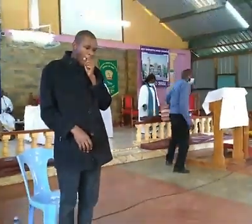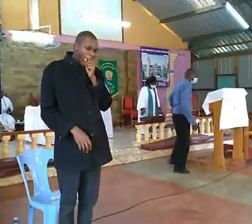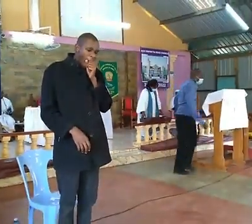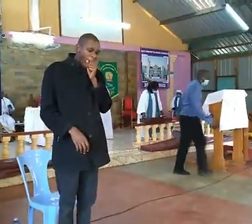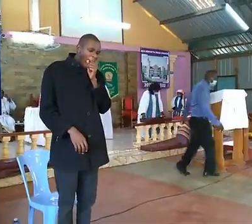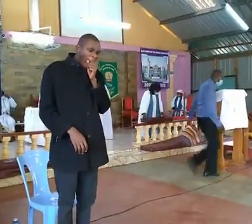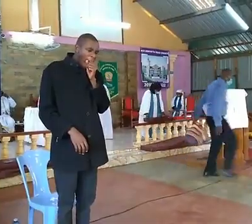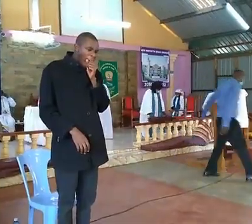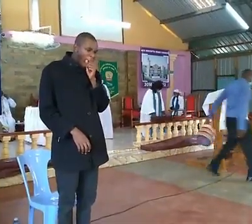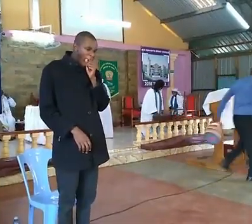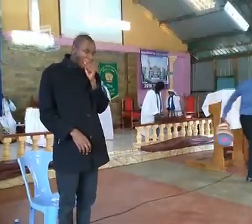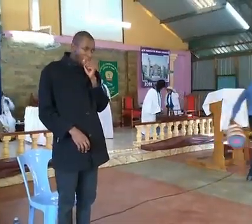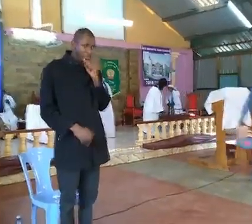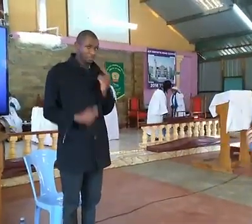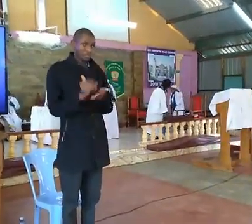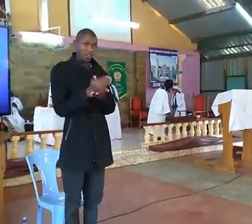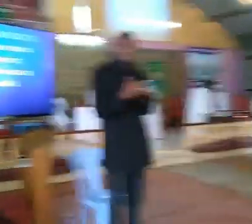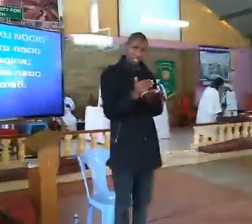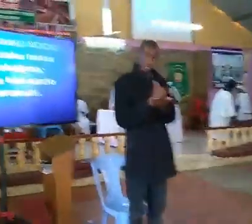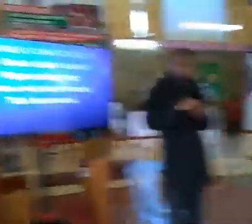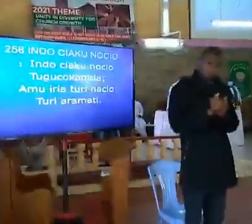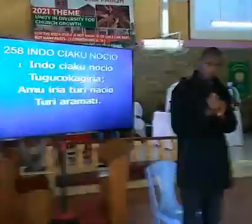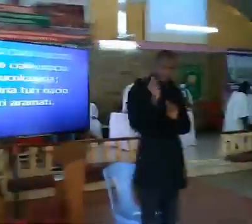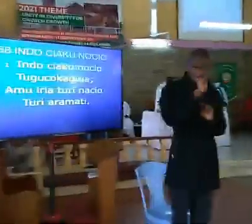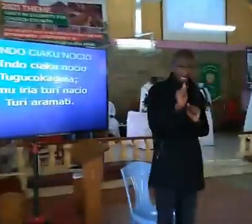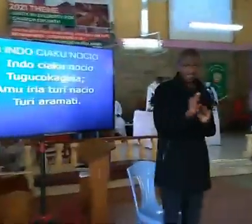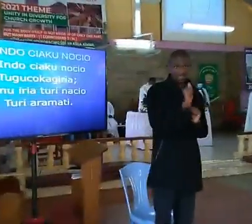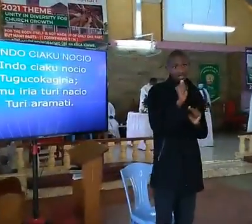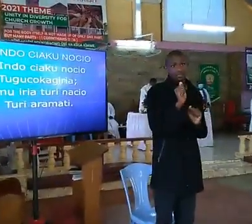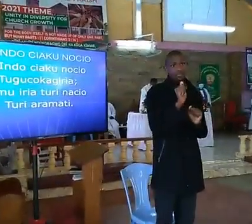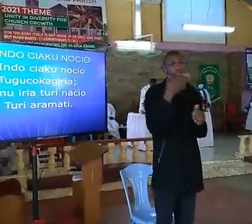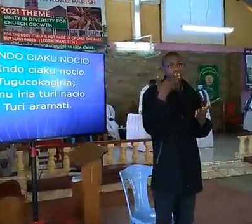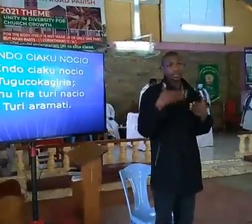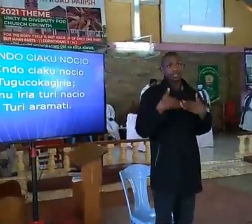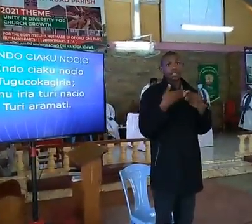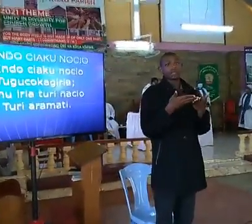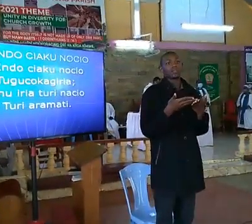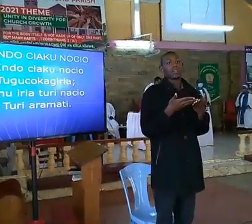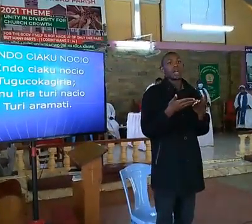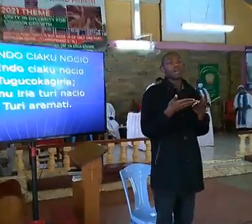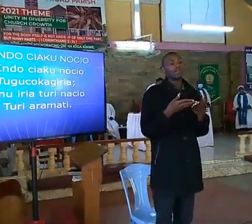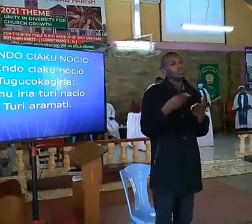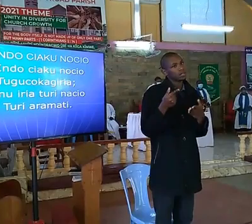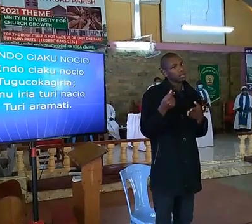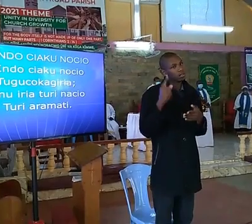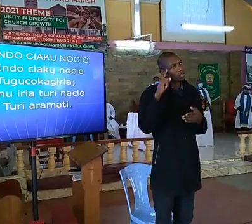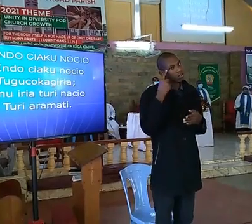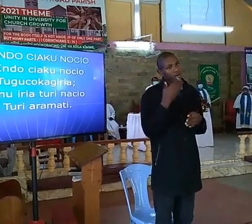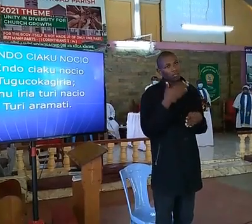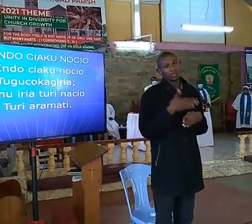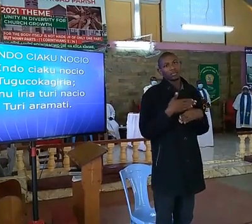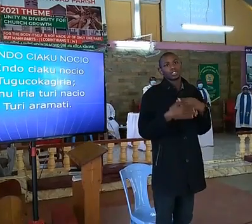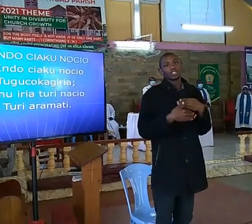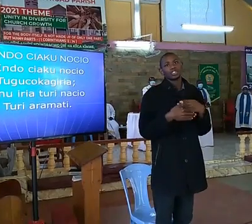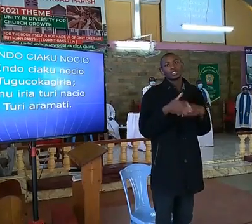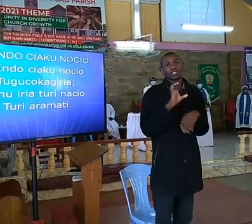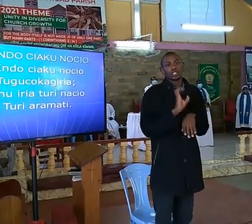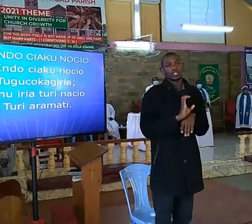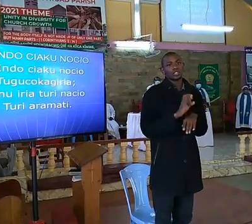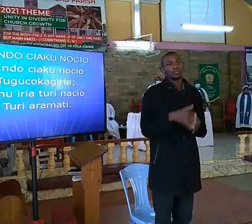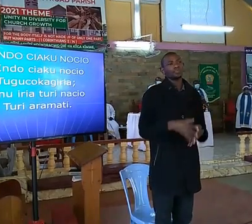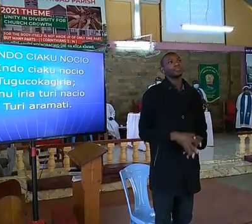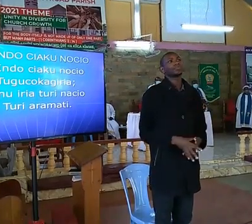mabati marĩa mararĩhwo nĩ atumia o mũndũ witũ wothe aigue nĩ ekwenda gwĩka ũndũ rwĩmbo rũrĩa twaheo